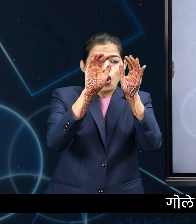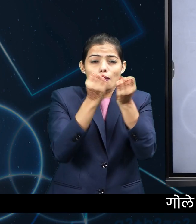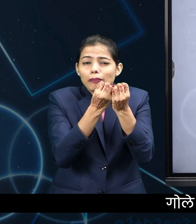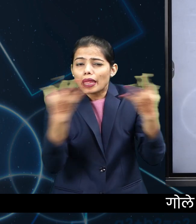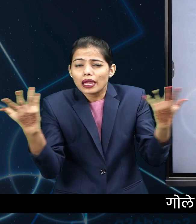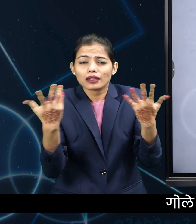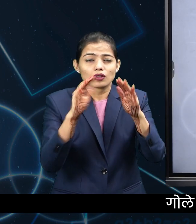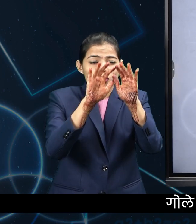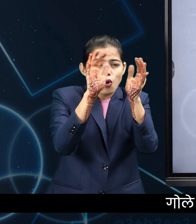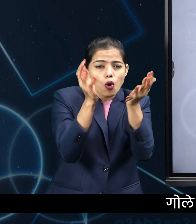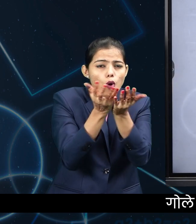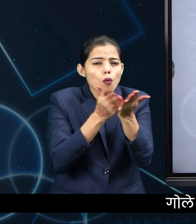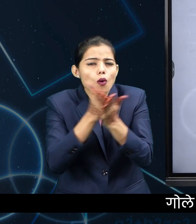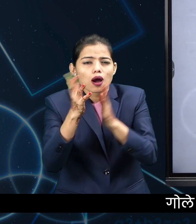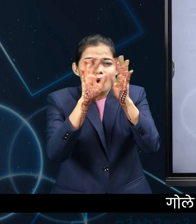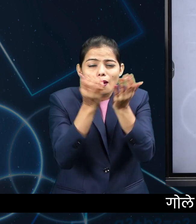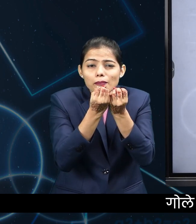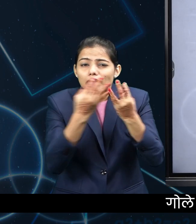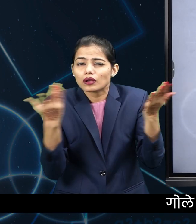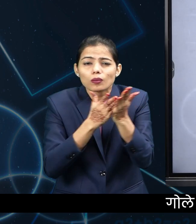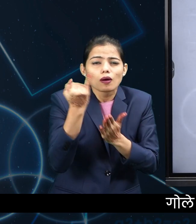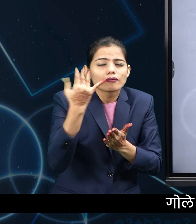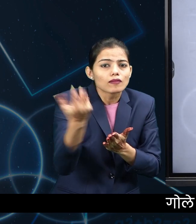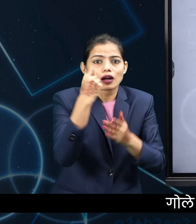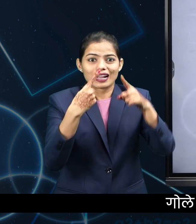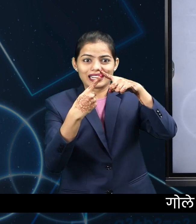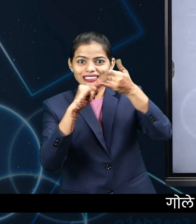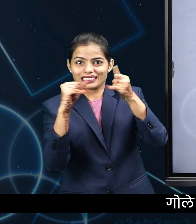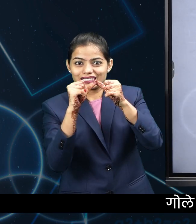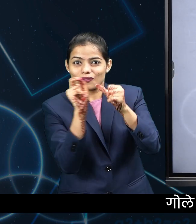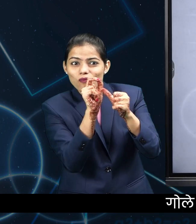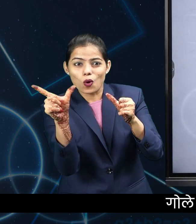गोले का TSA ज्ञात करने की कई तरीके हैं।